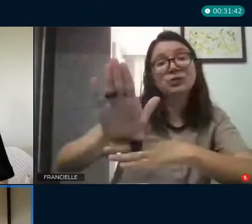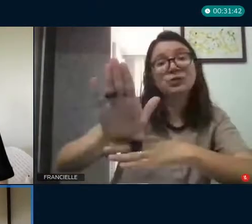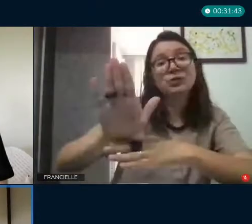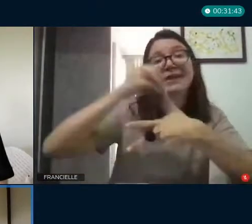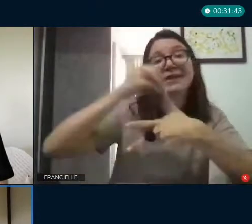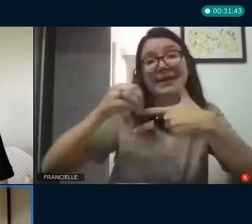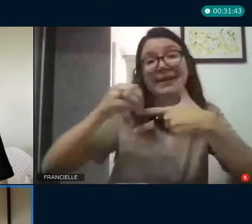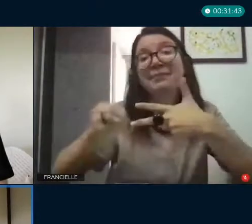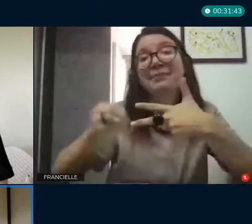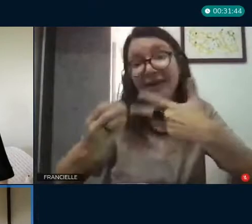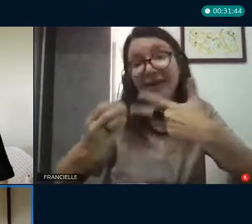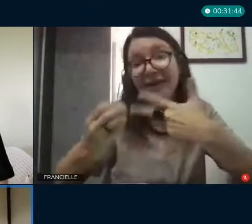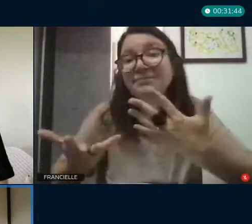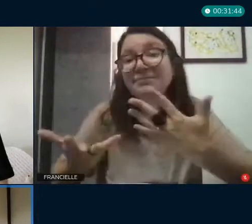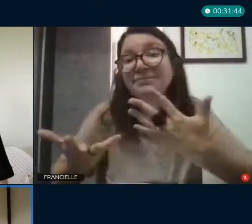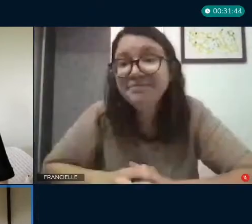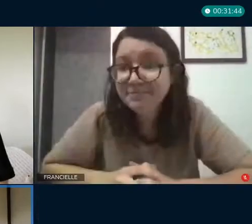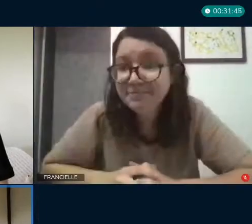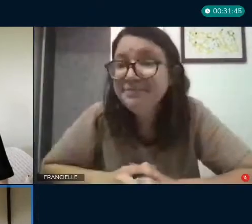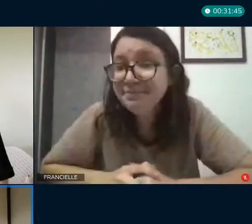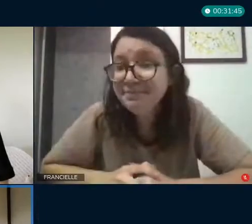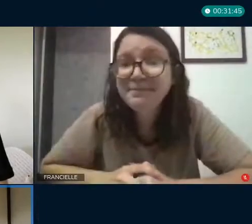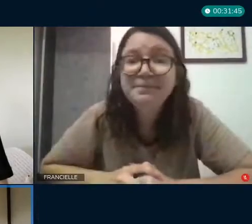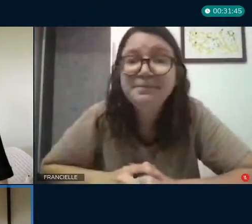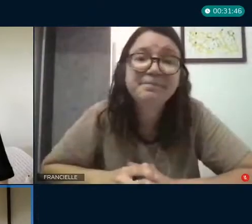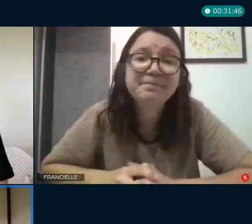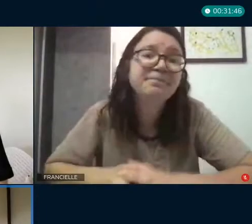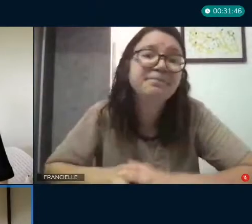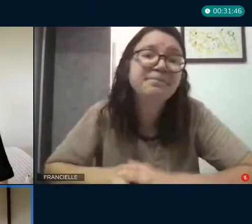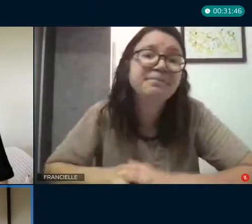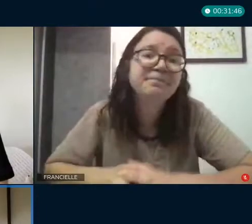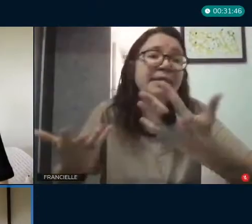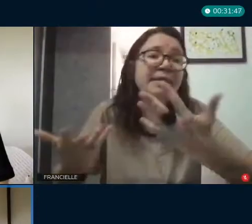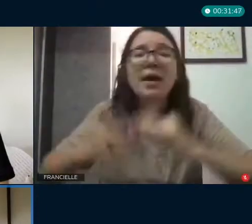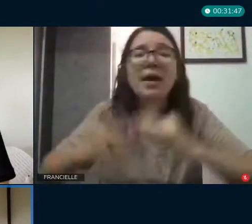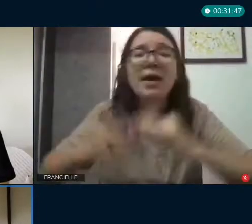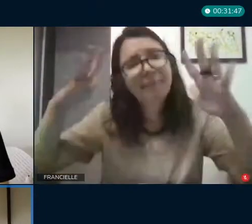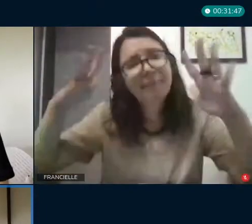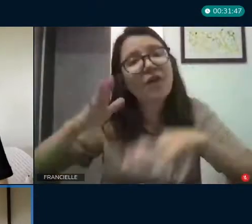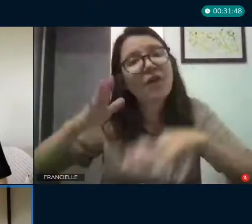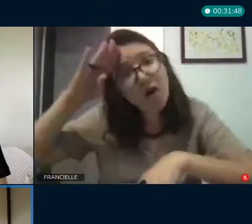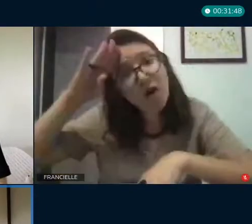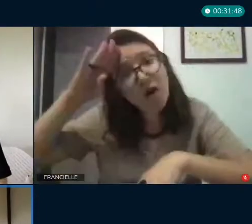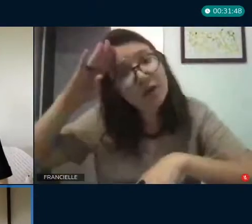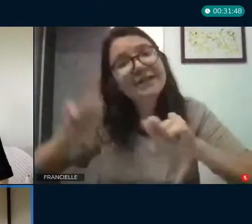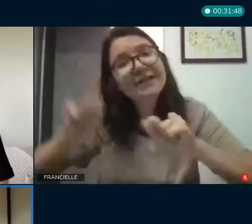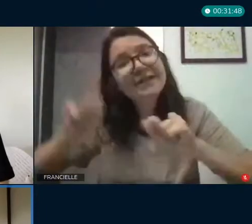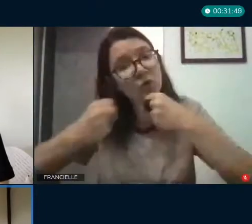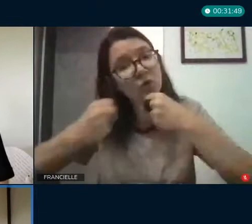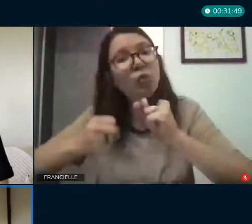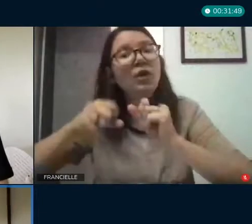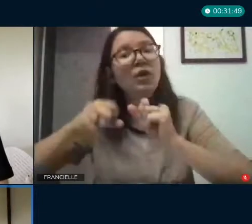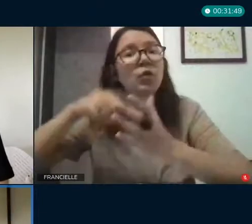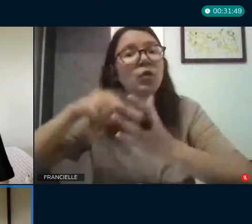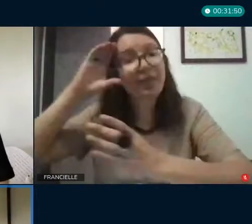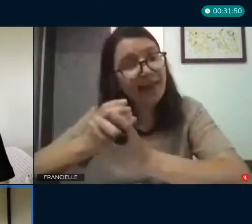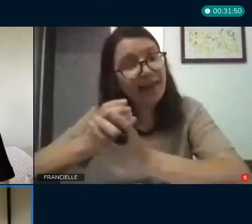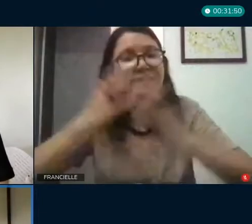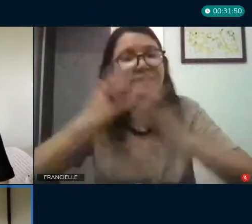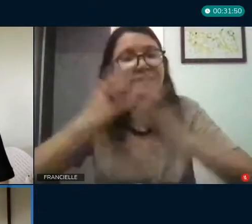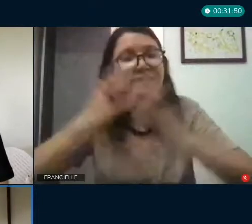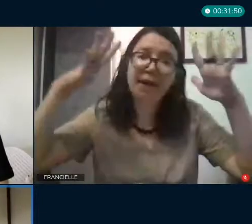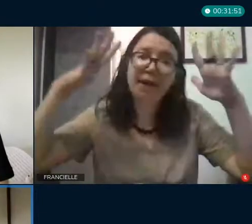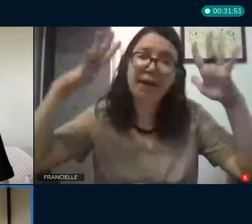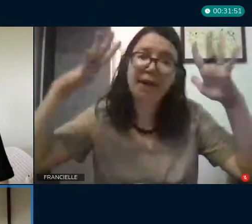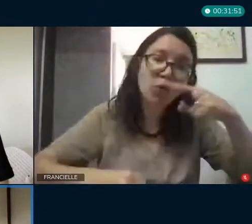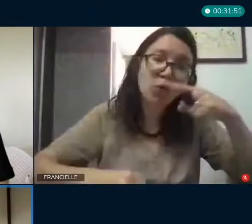maior e que os surdos possam compreender de forma mais clara os conceitos de estrutura sintática